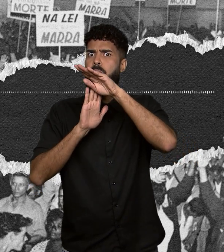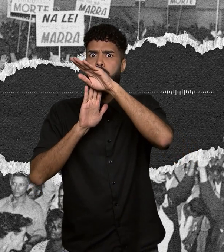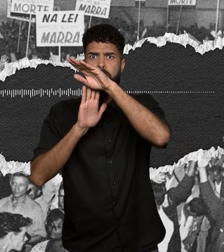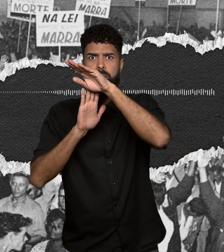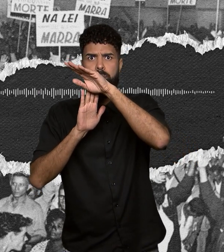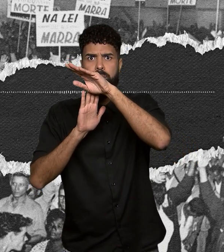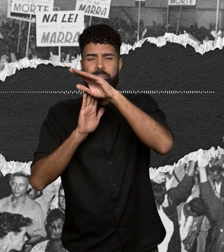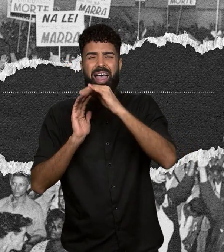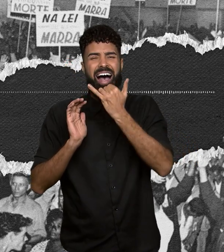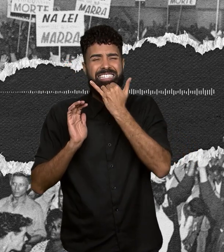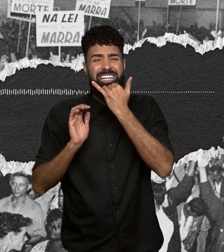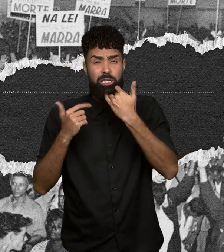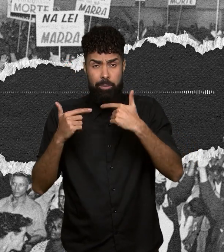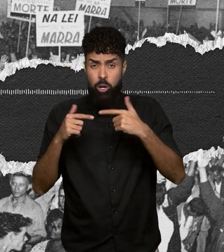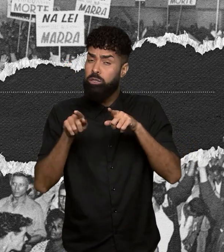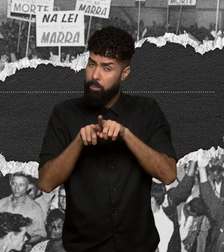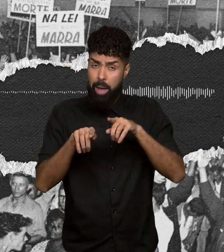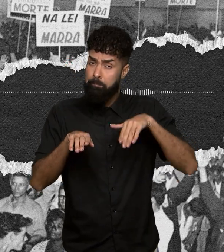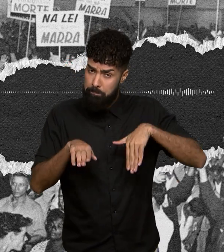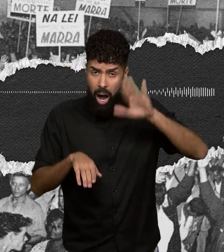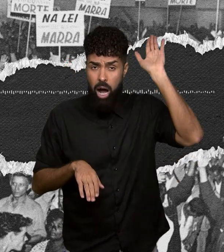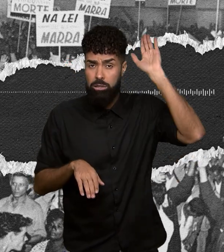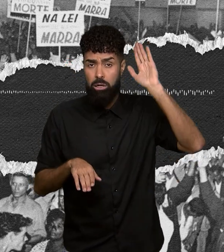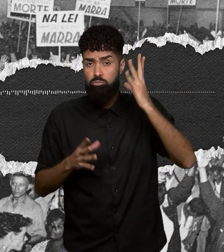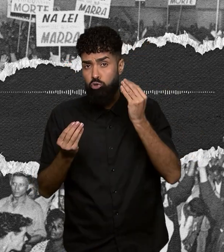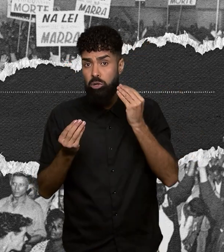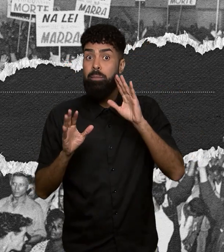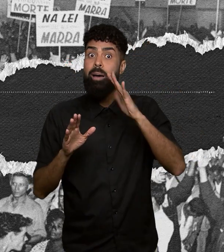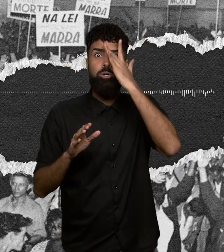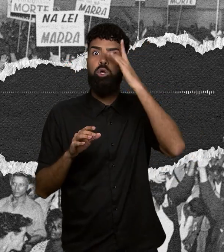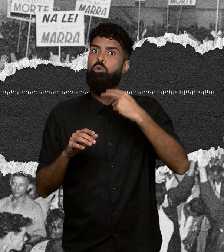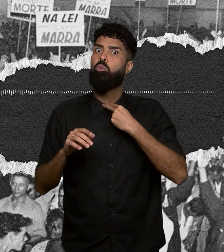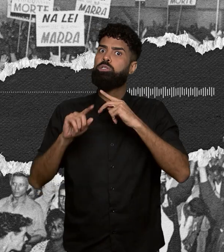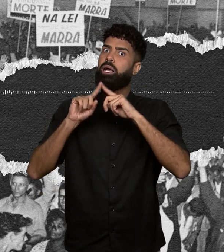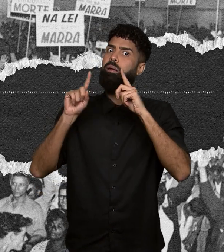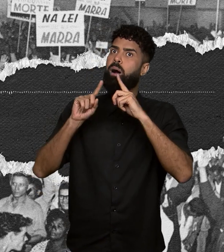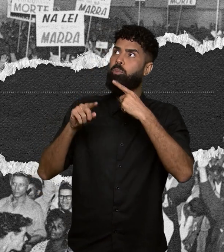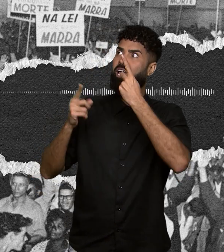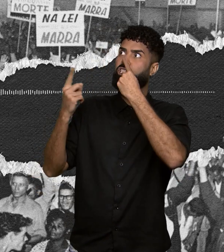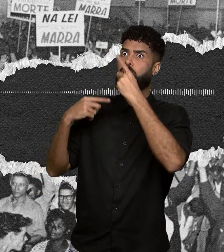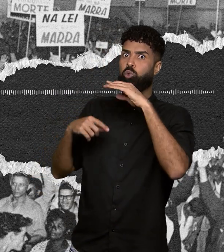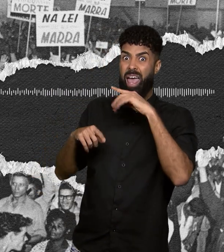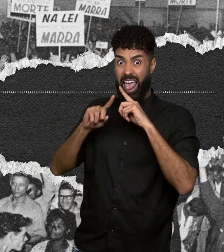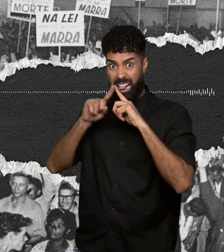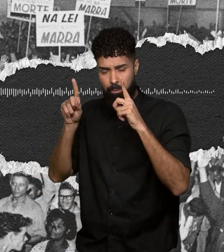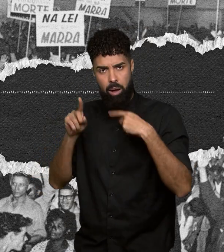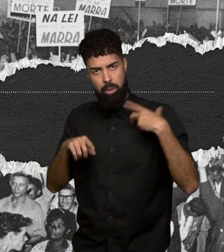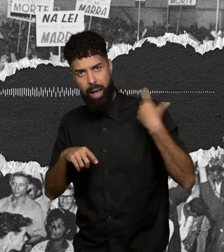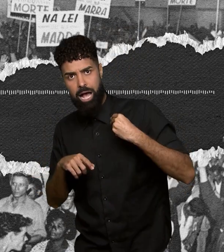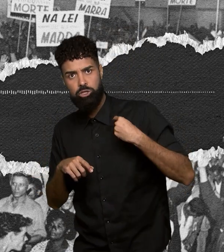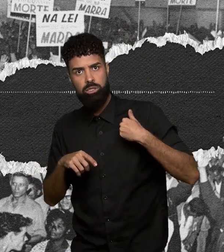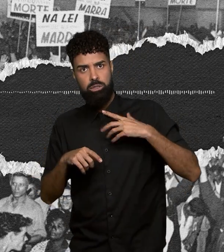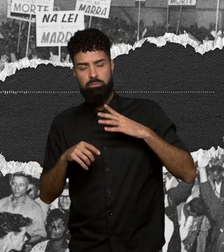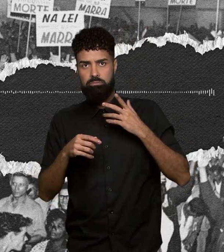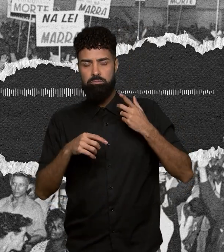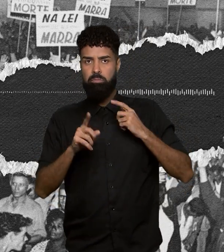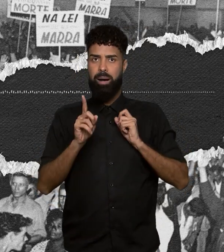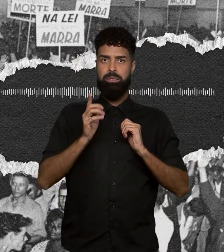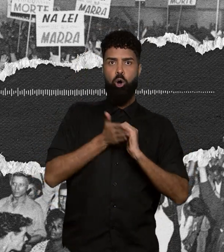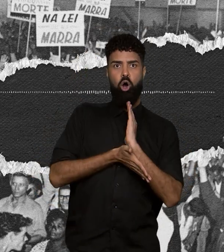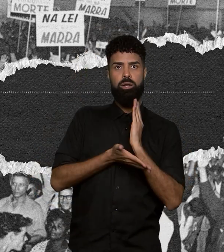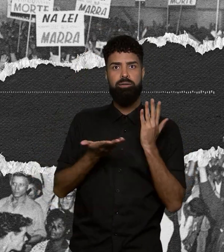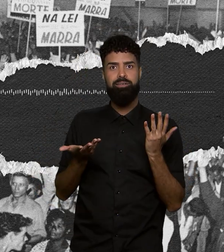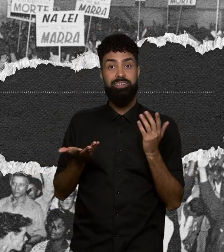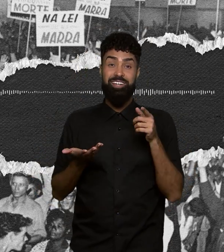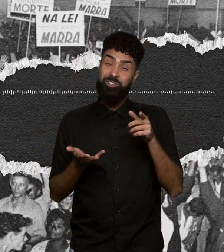acidente de trabalho explode no país mas as pessoas não podem reclamar porque tem uma ditadura Essa é a grande diferença né E que gera